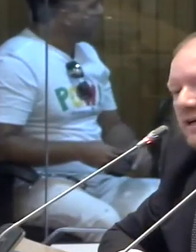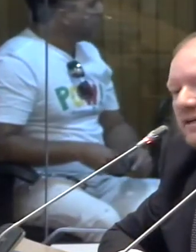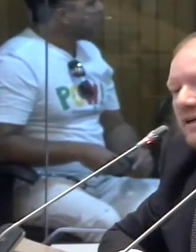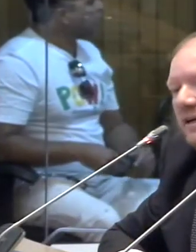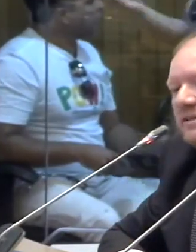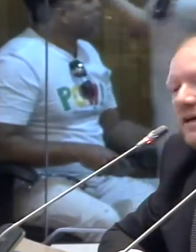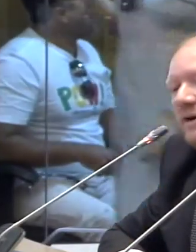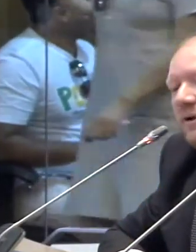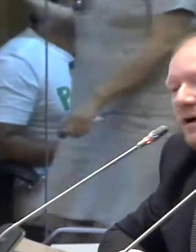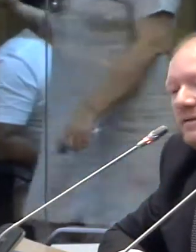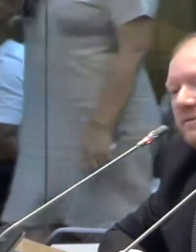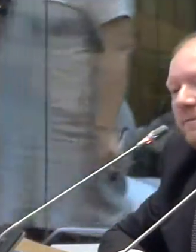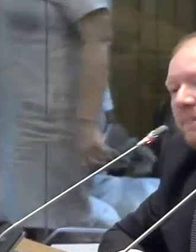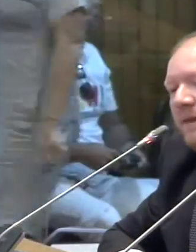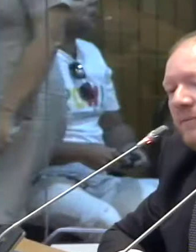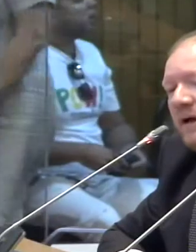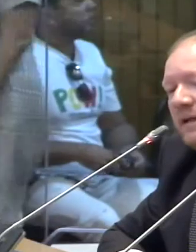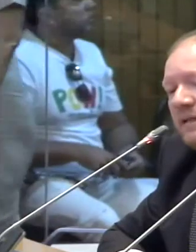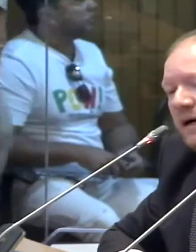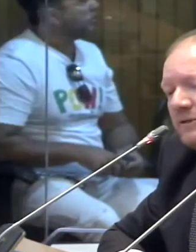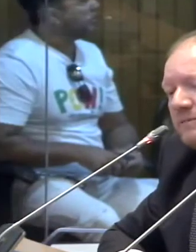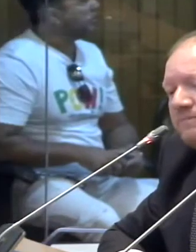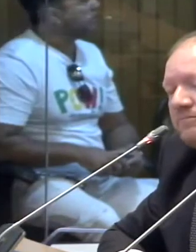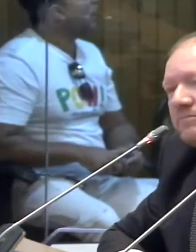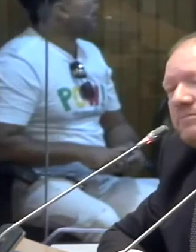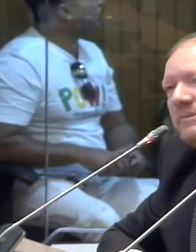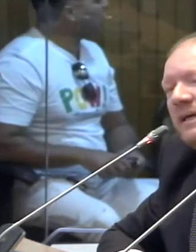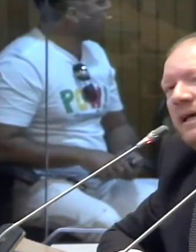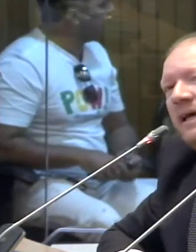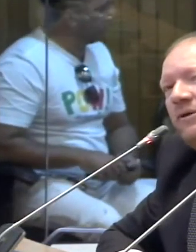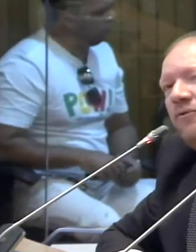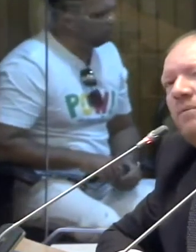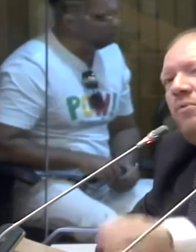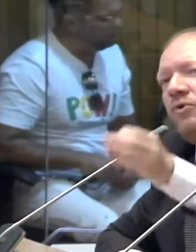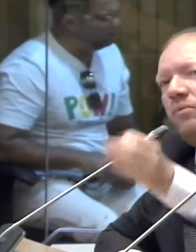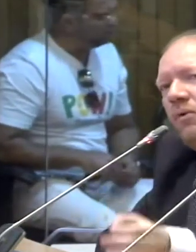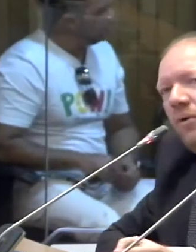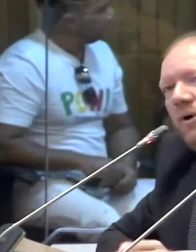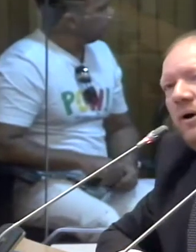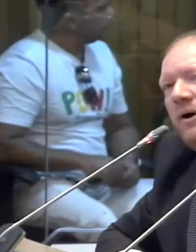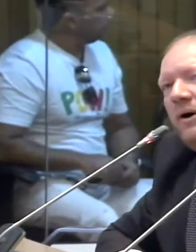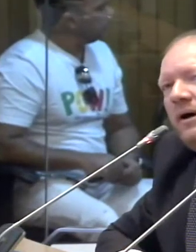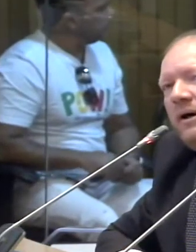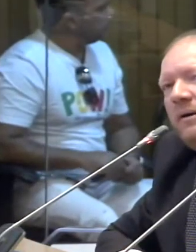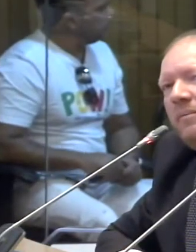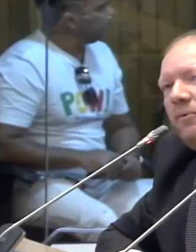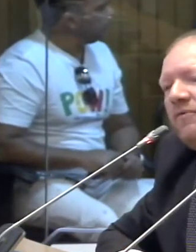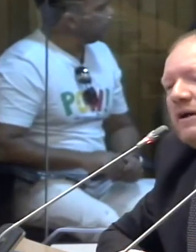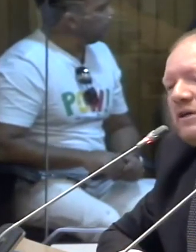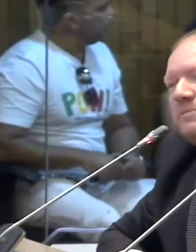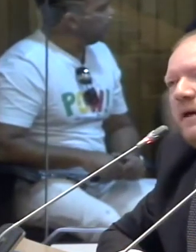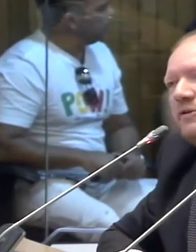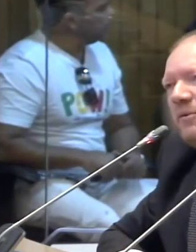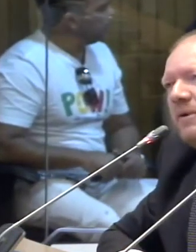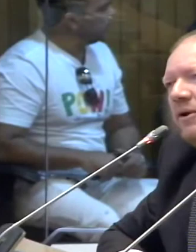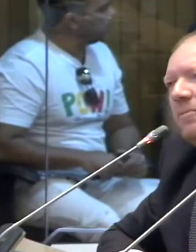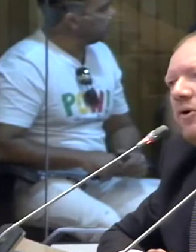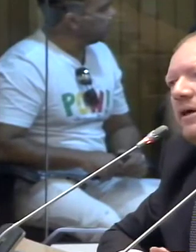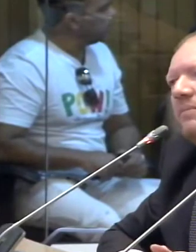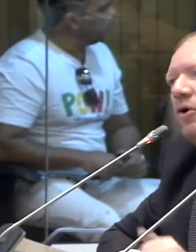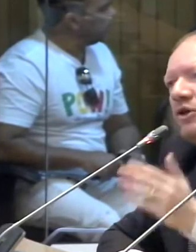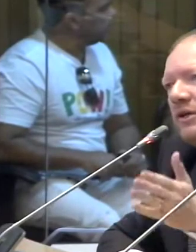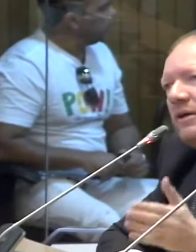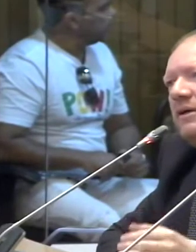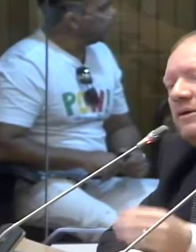contas de Vossa Excelência regulares. Na realidade, foi muito bom por vários aspectos.